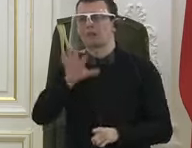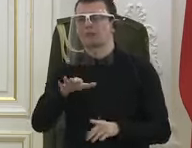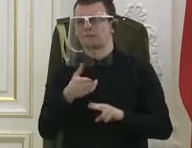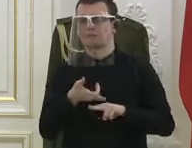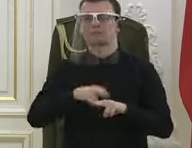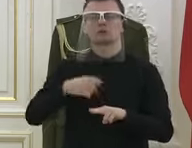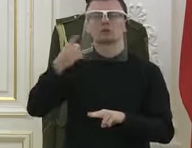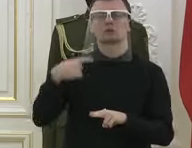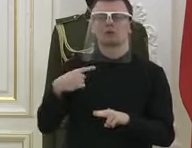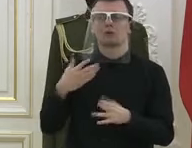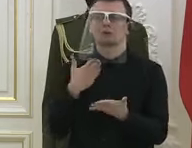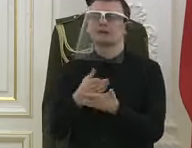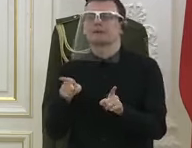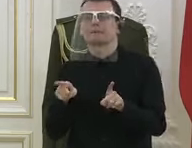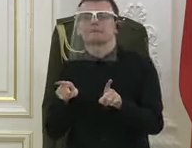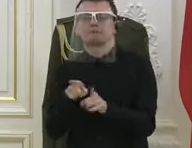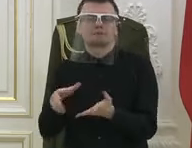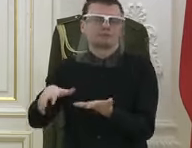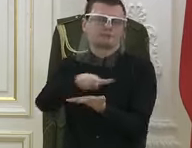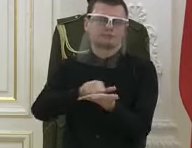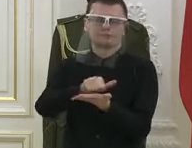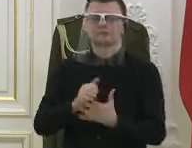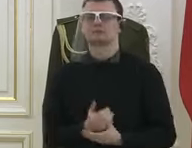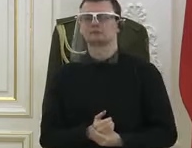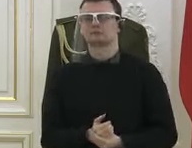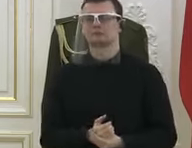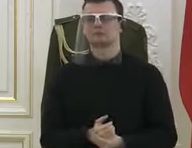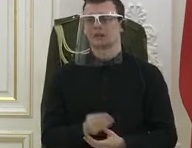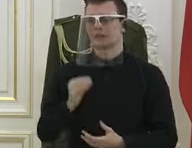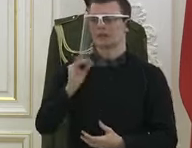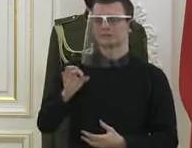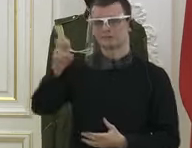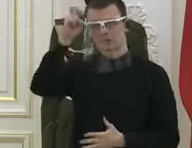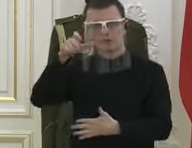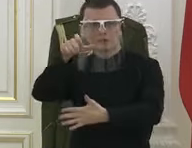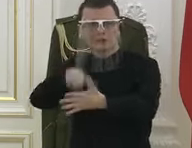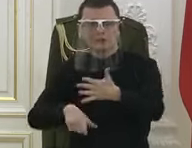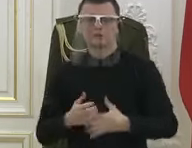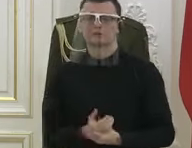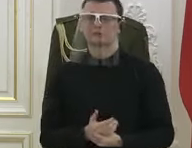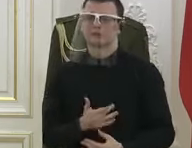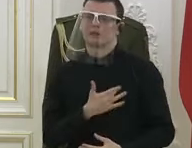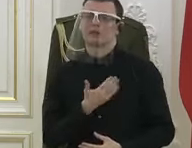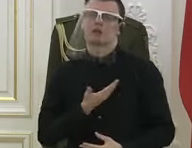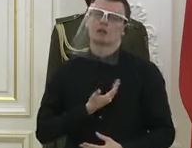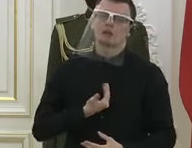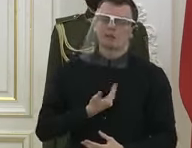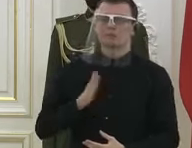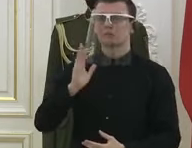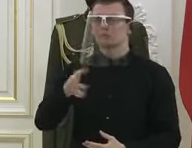kraje członkowskie, czy też będą pozostawiały wątpliwości co do tego, jakie będą rzeczywiście